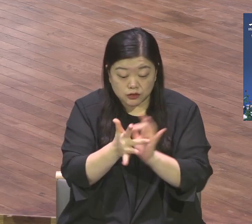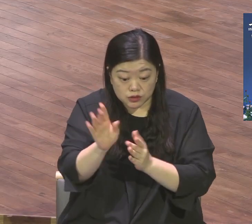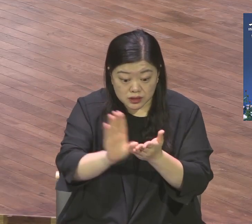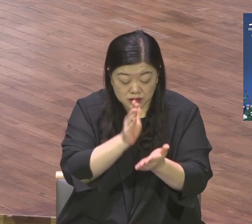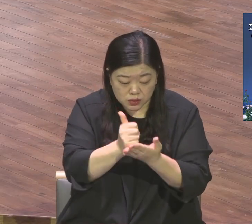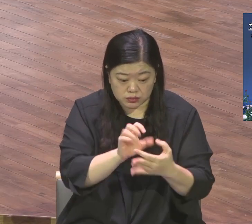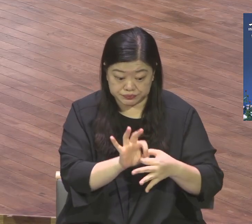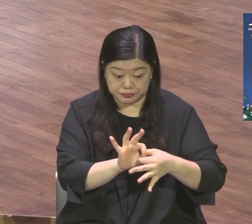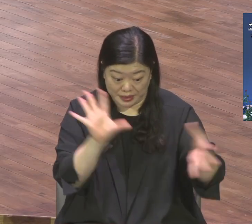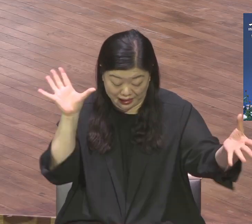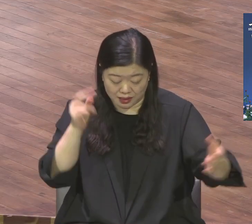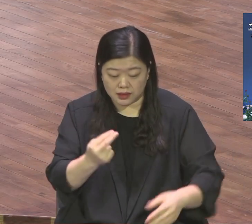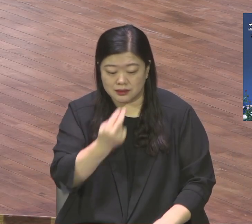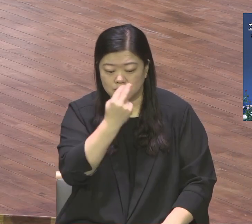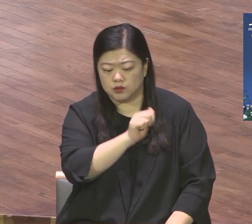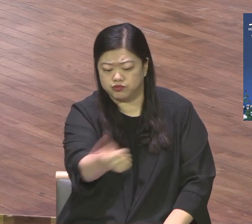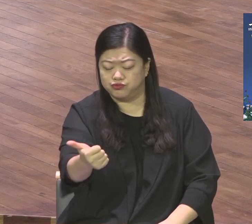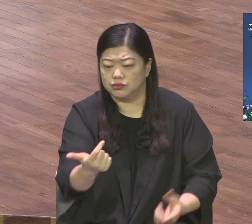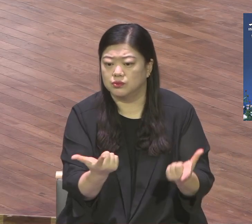없어.